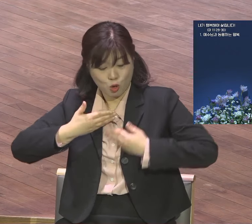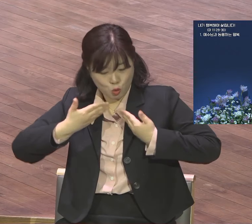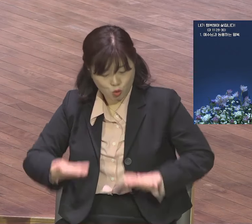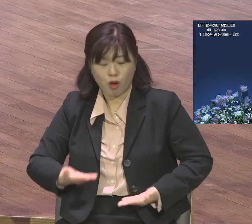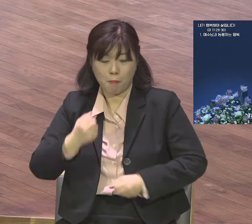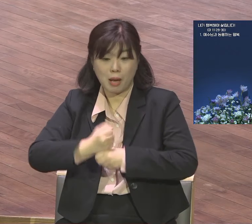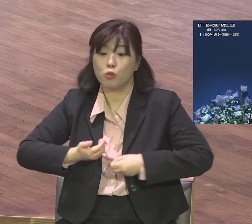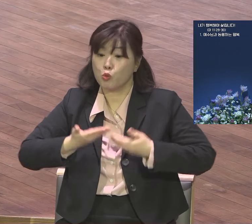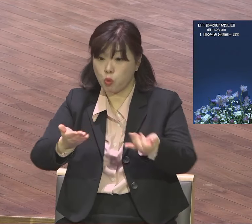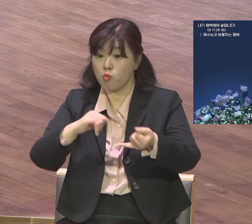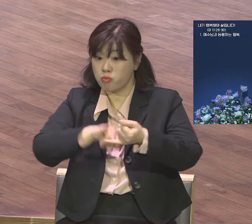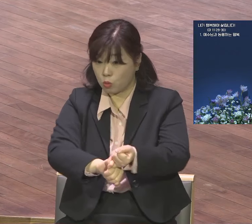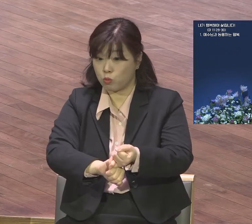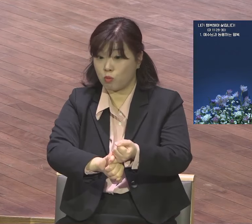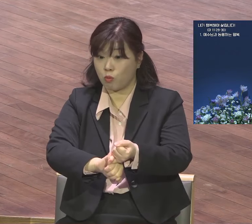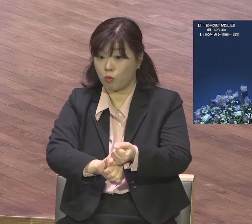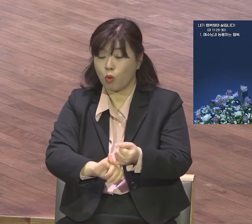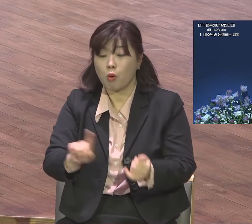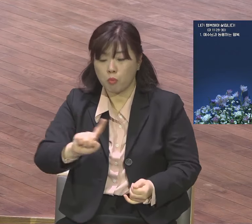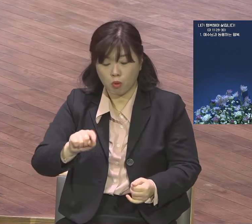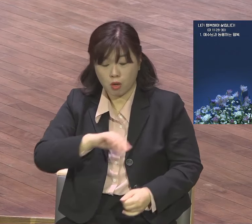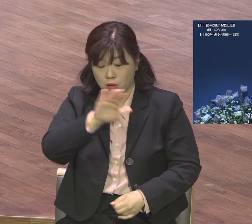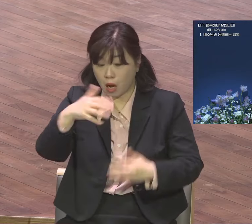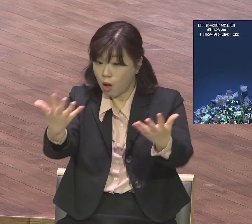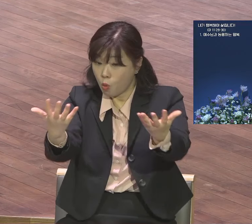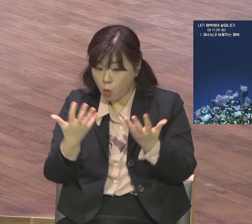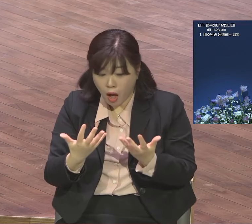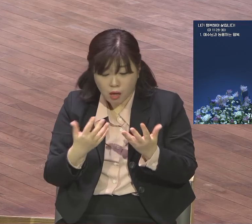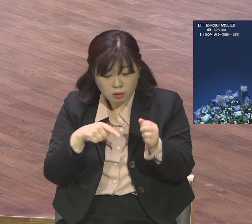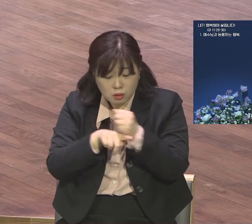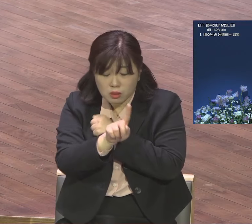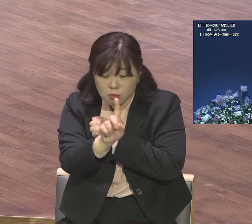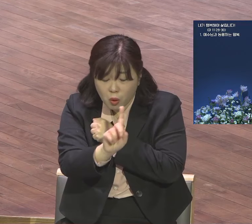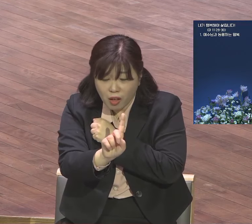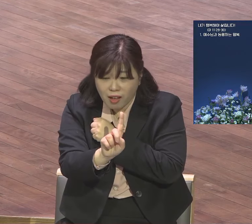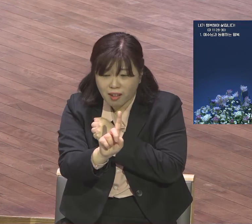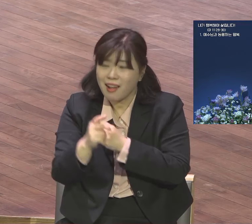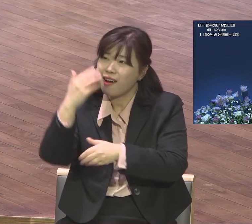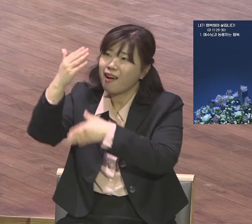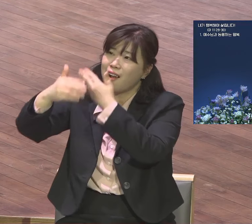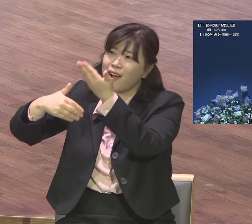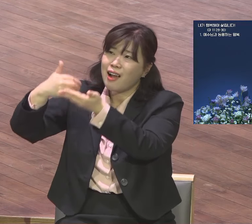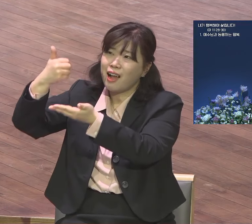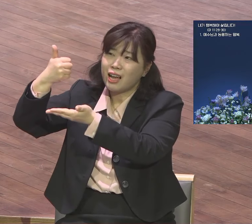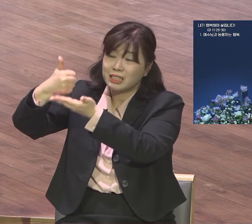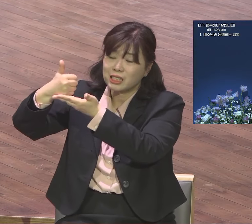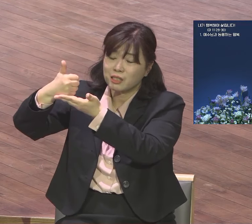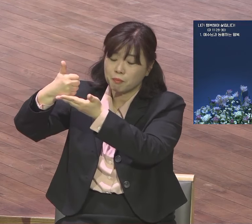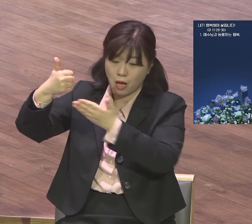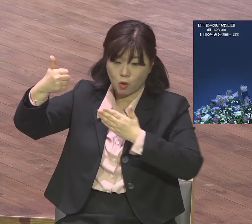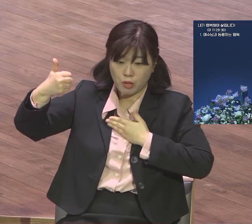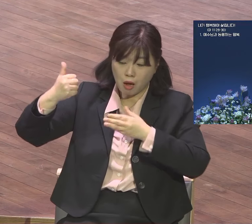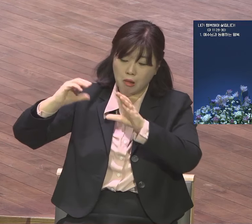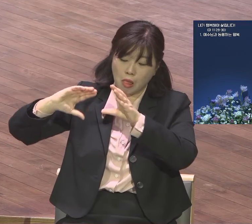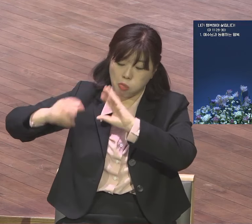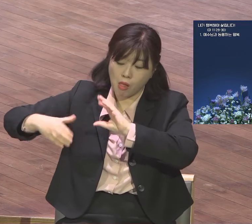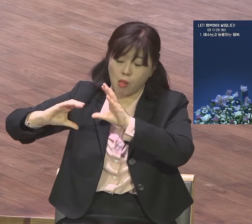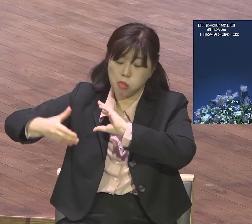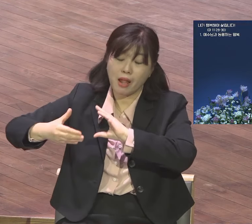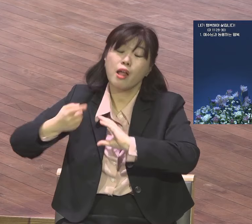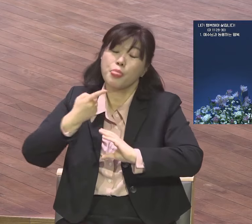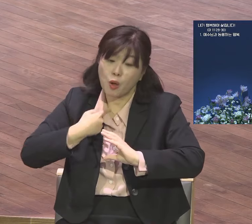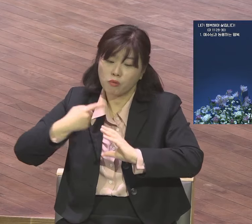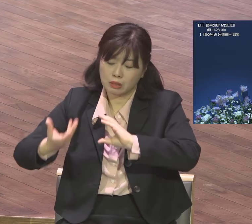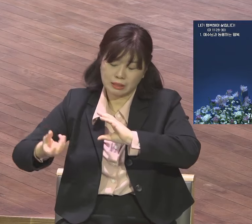우선적으로 하나님과의 관계를 회복하라는 것입니다. 예수님께서 다 내게로 오라고 말씀하셨는데 이